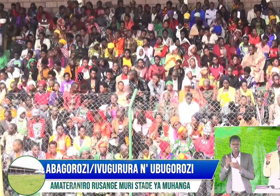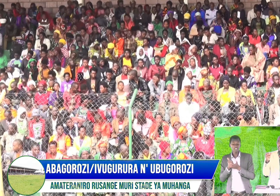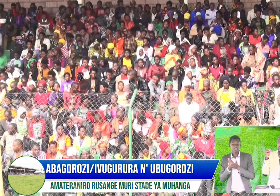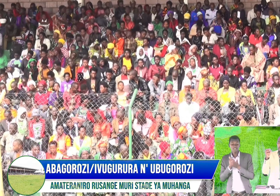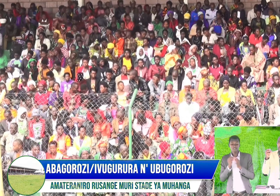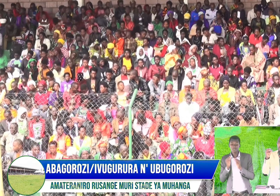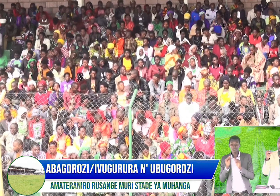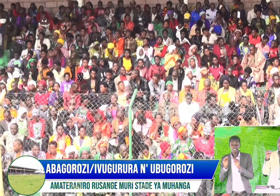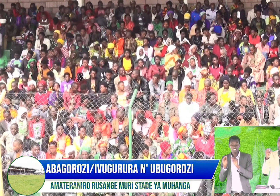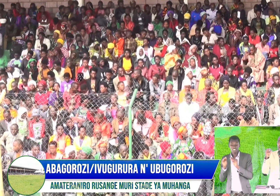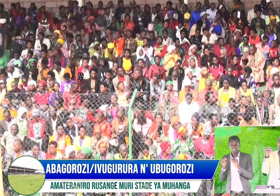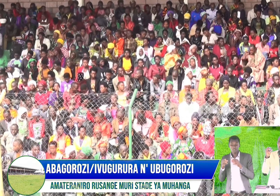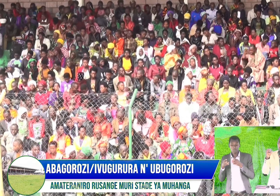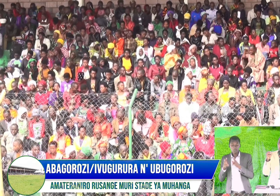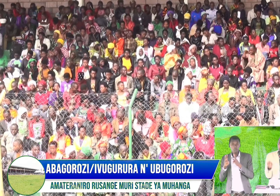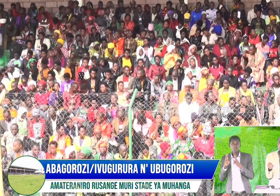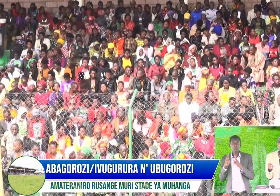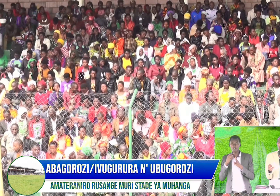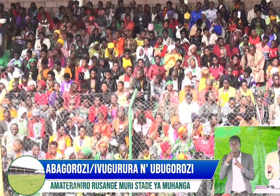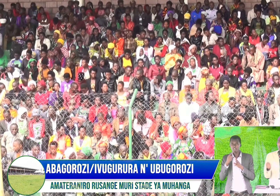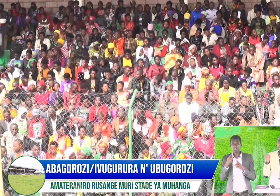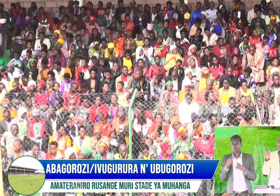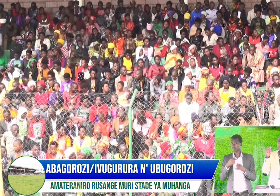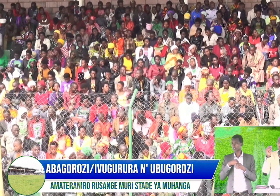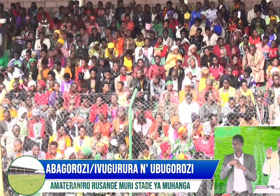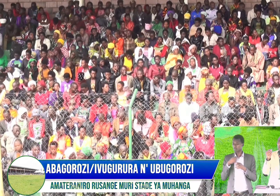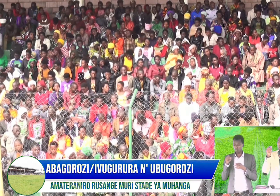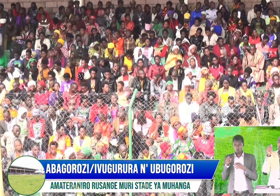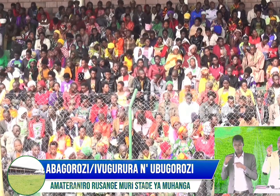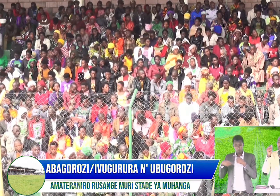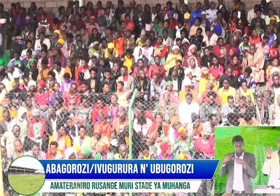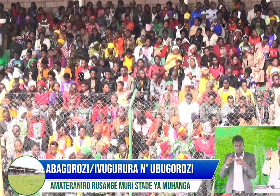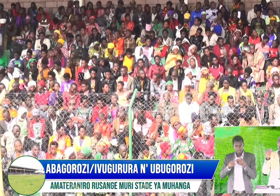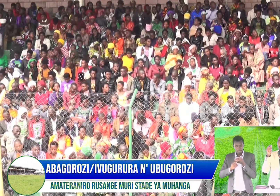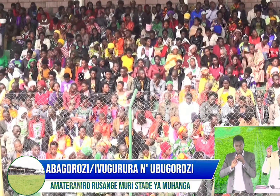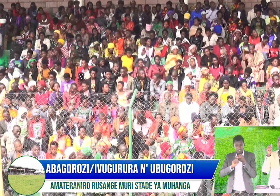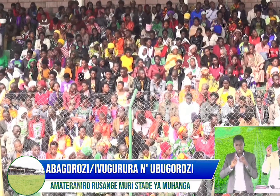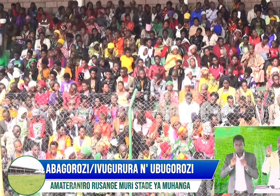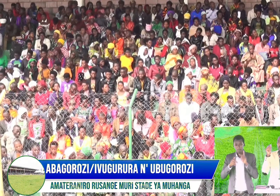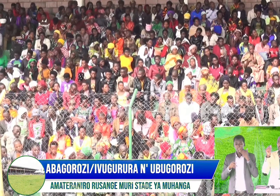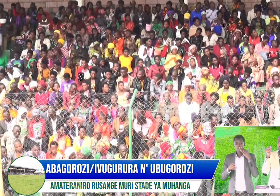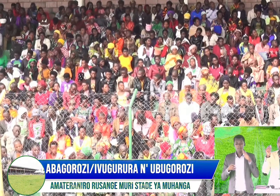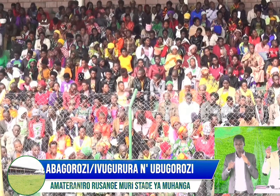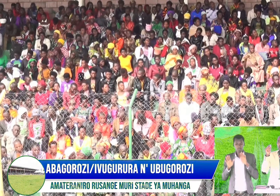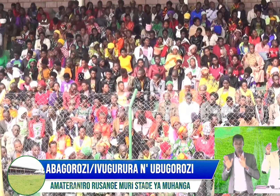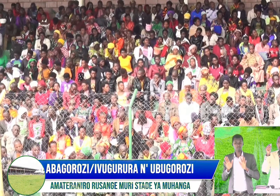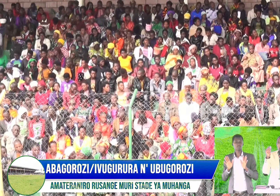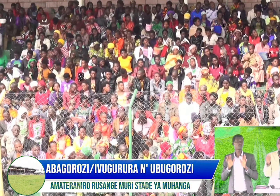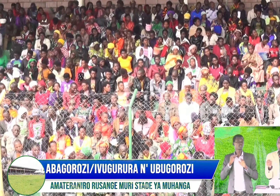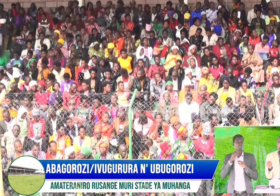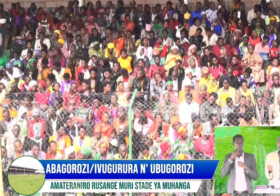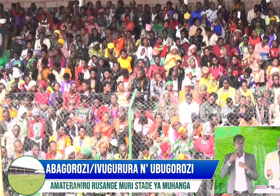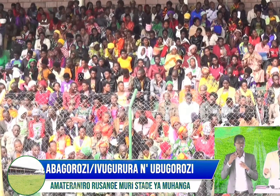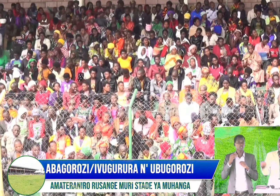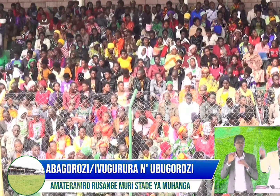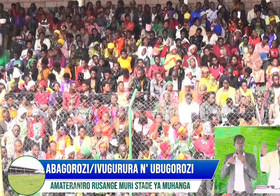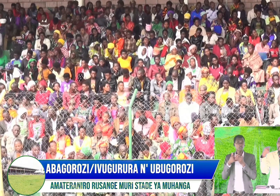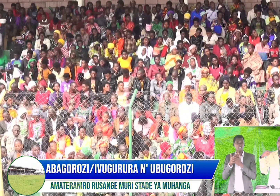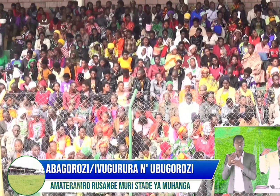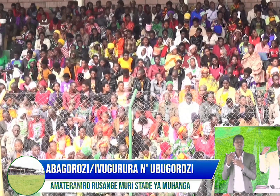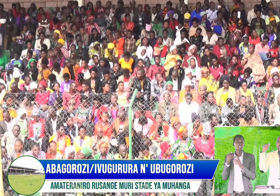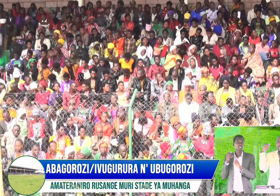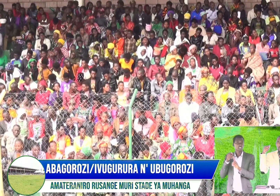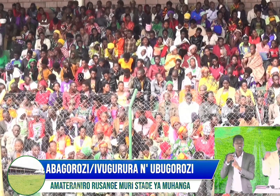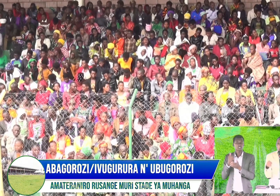Mbese ibibi byose byakwisutseho hari igihe Imana ibi bifitemo umugambi ngo bize binoze imico yawe, cyangwa